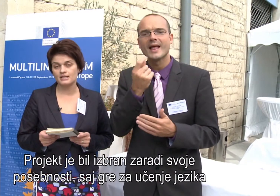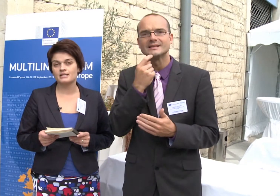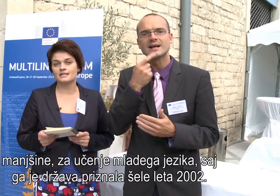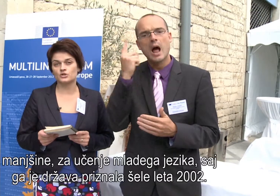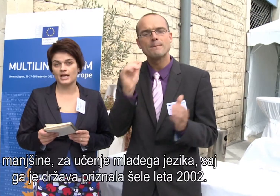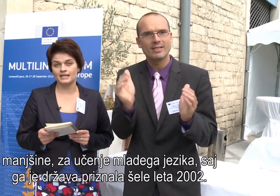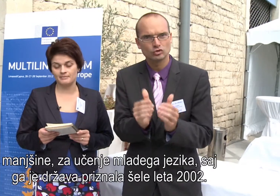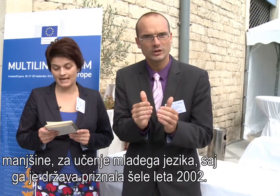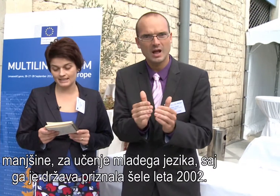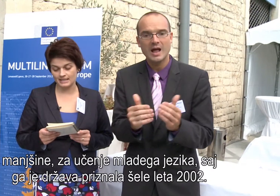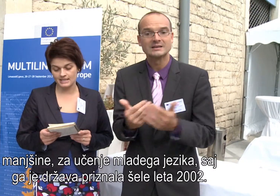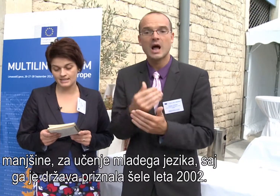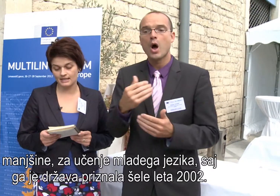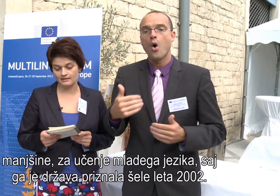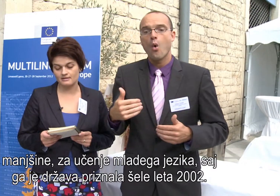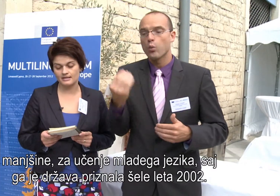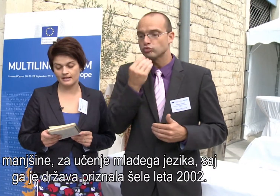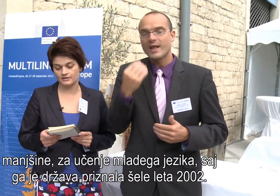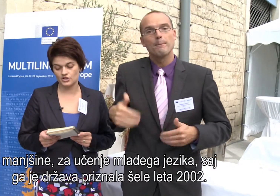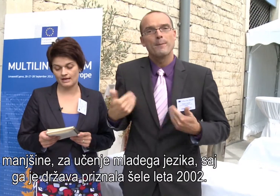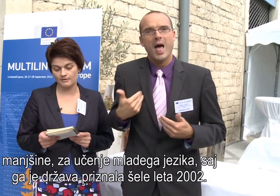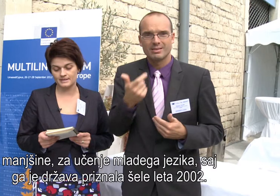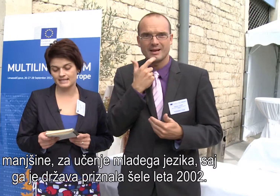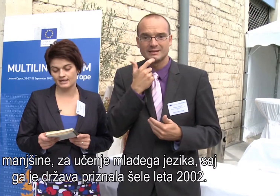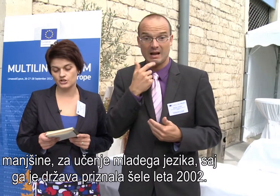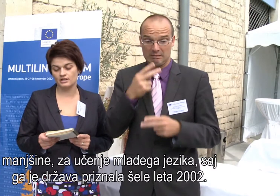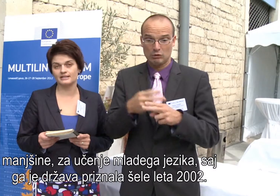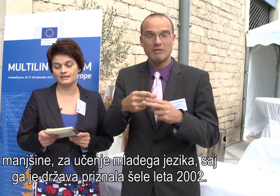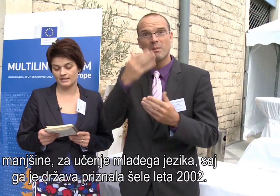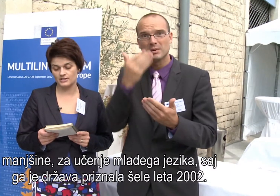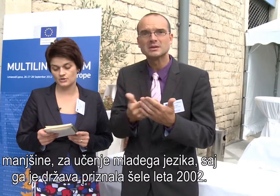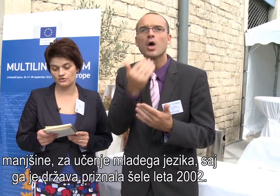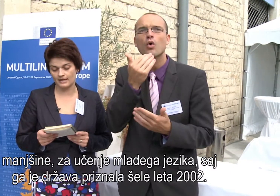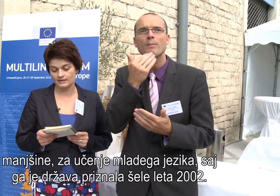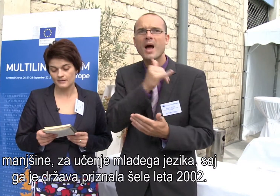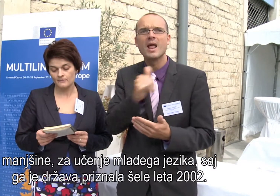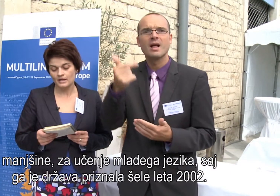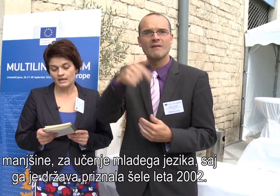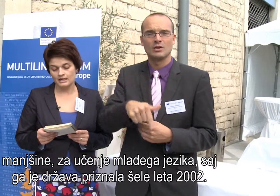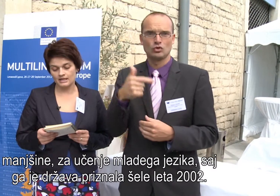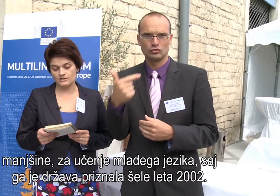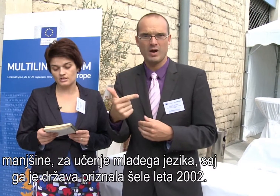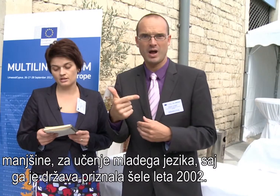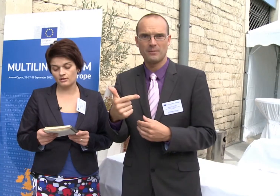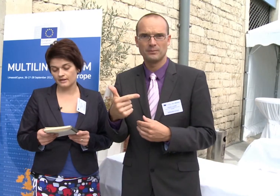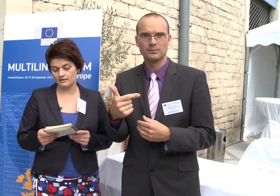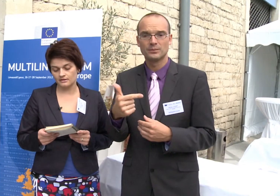manjšine, za učenje mladega jezika, saj ga je država priznala šele leta 2002.